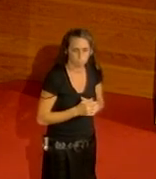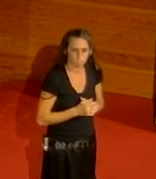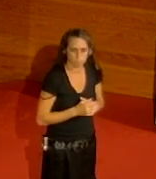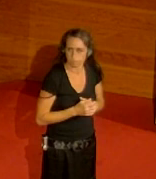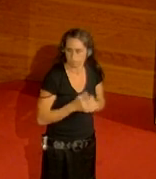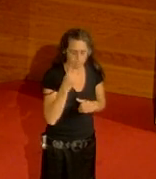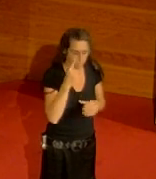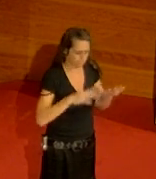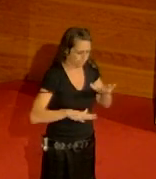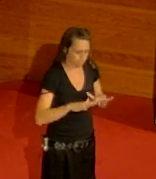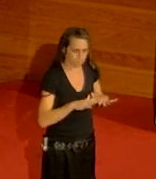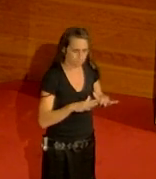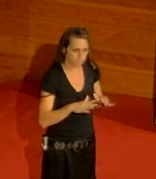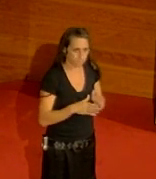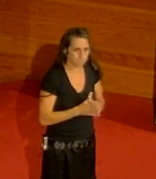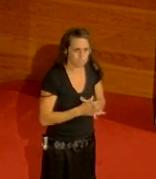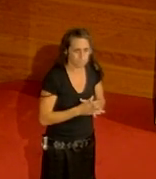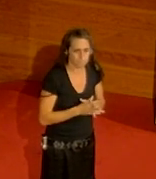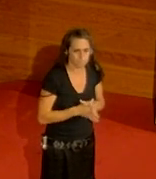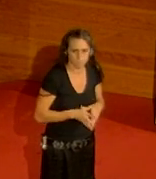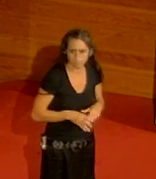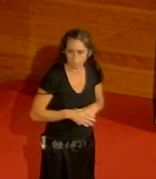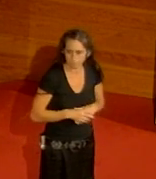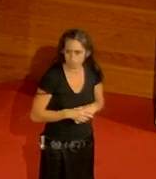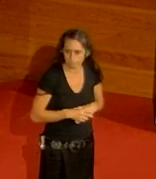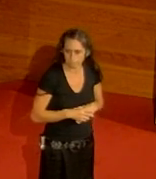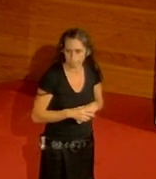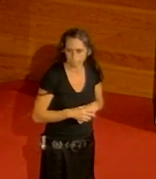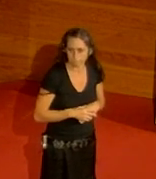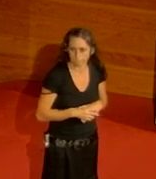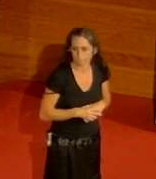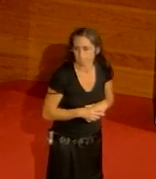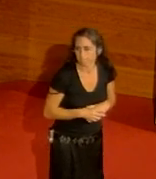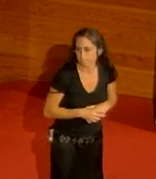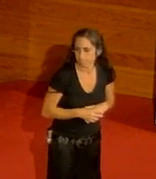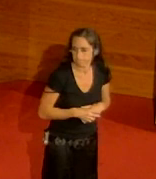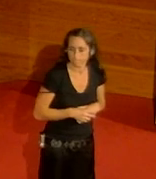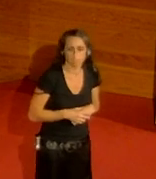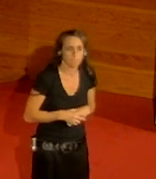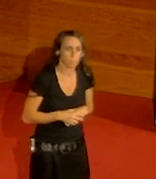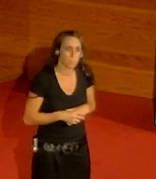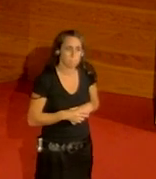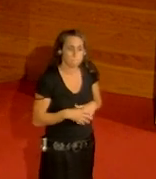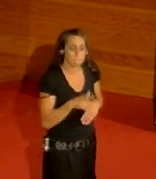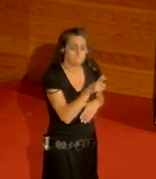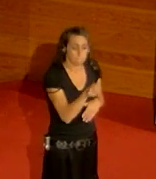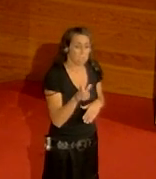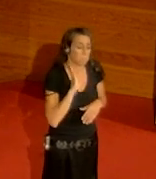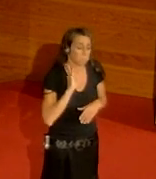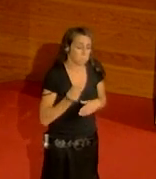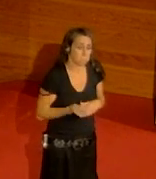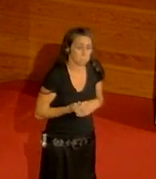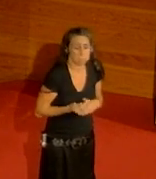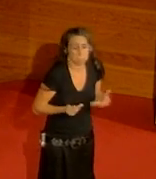Espera que me he perdido pues afecta Aunque la población Palestina el reforma judicial le da Exactamente igual